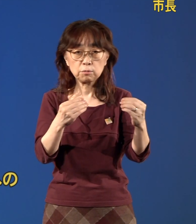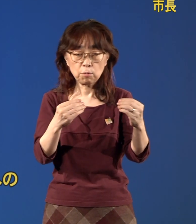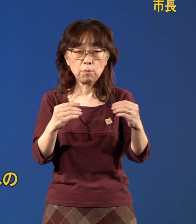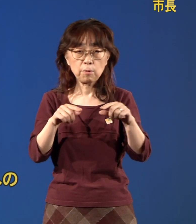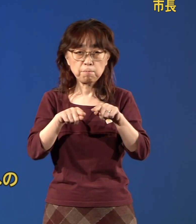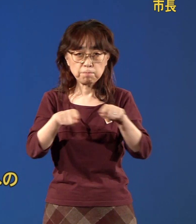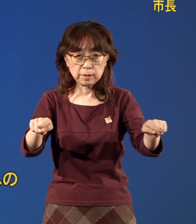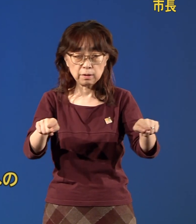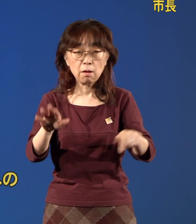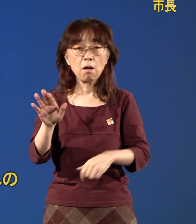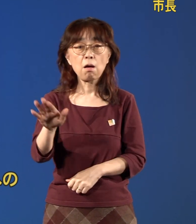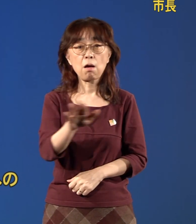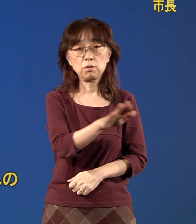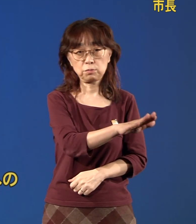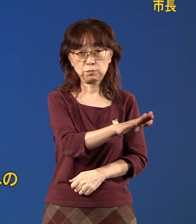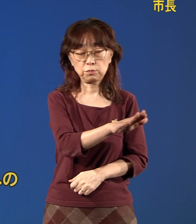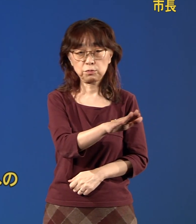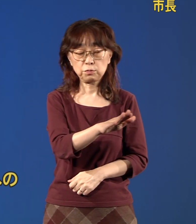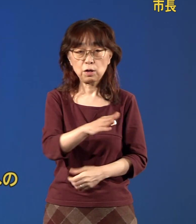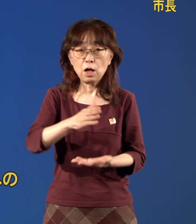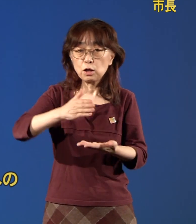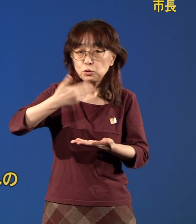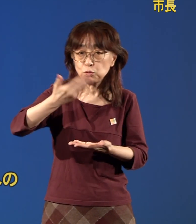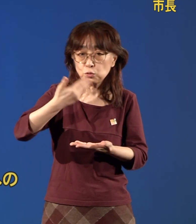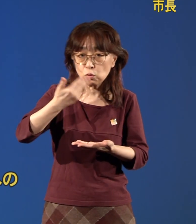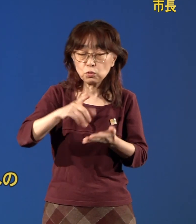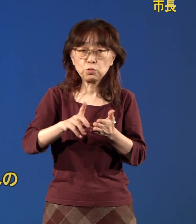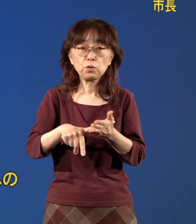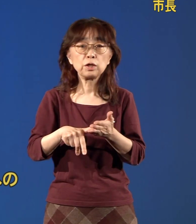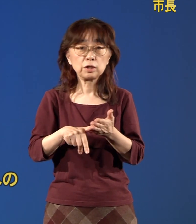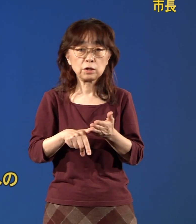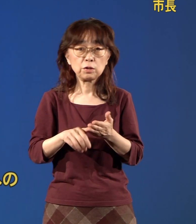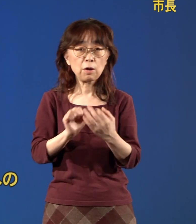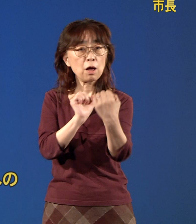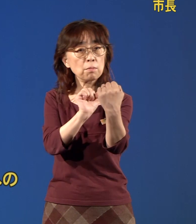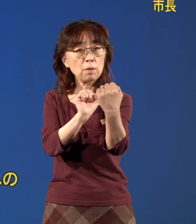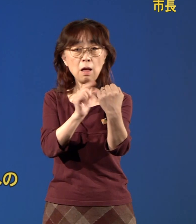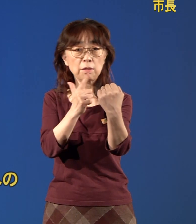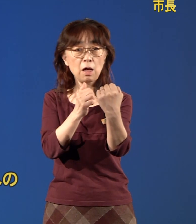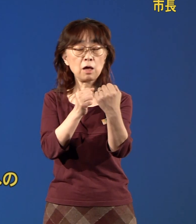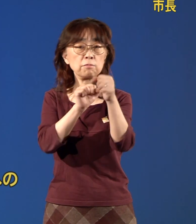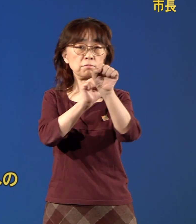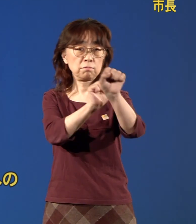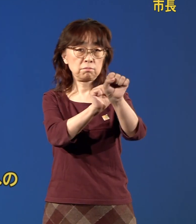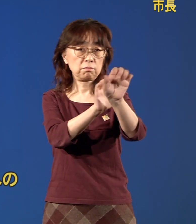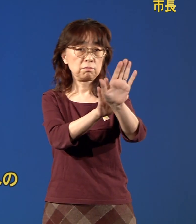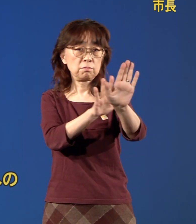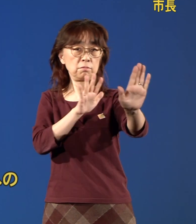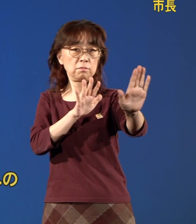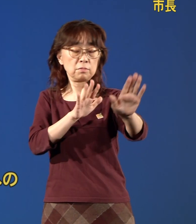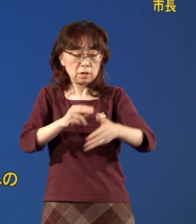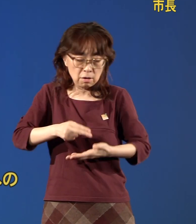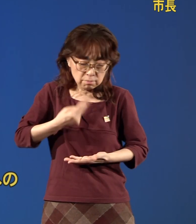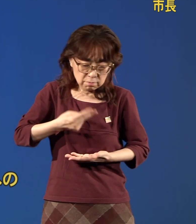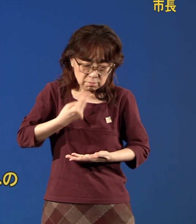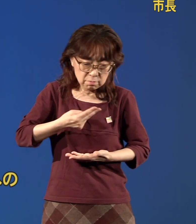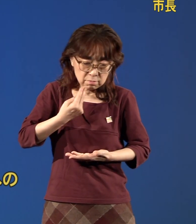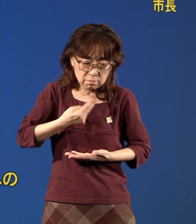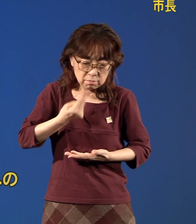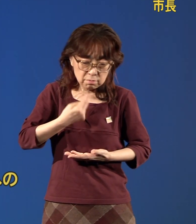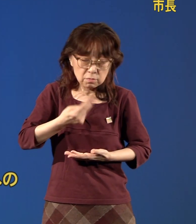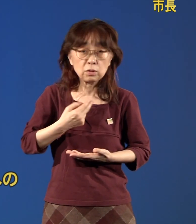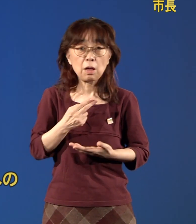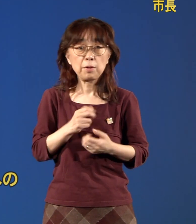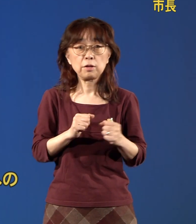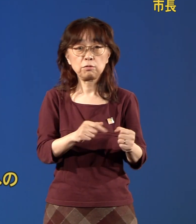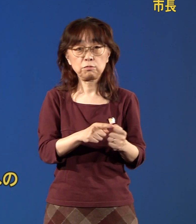もみんな向き合わずに黙々と食べてもらっているということで、子どもたちの対応はやっぱり特にマ